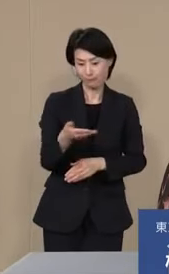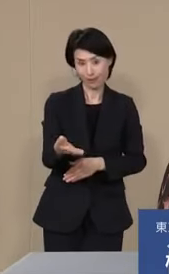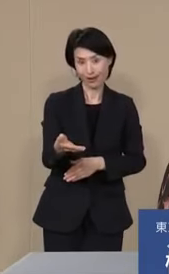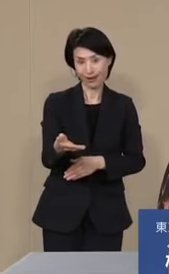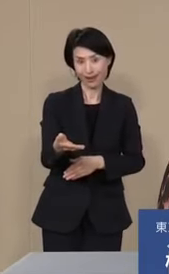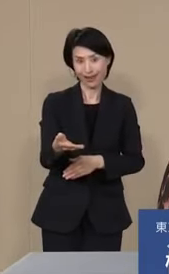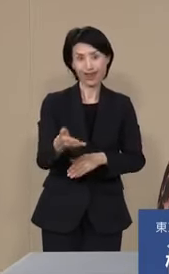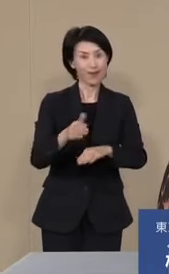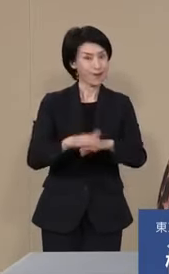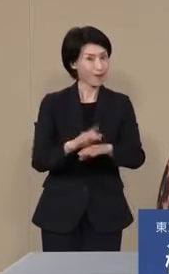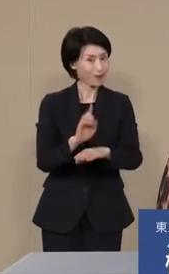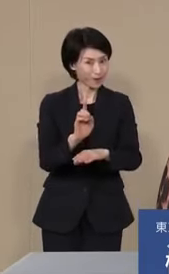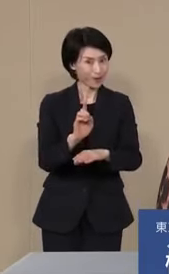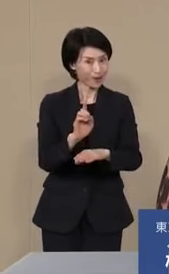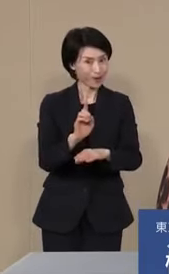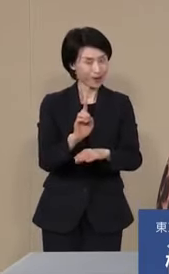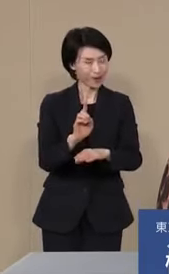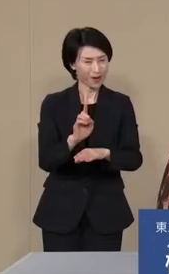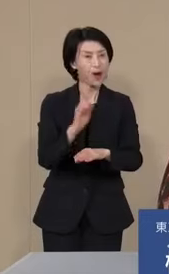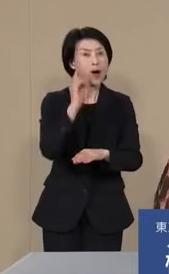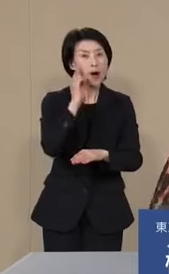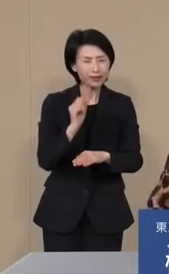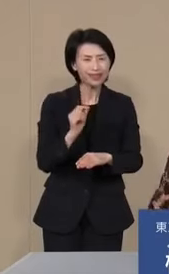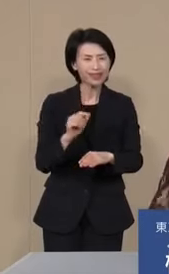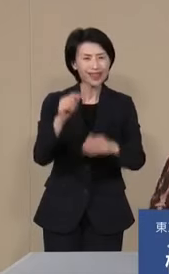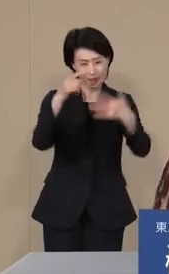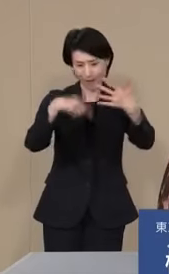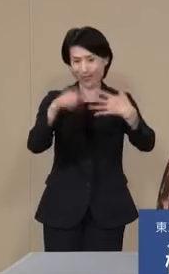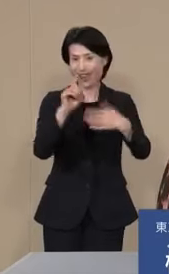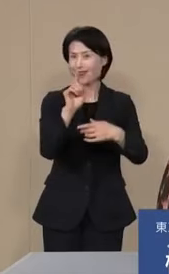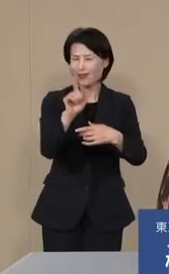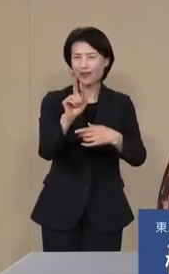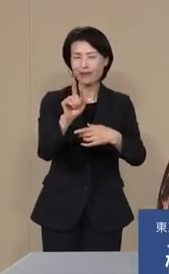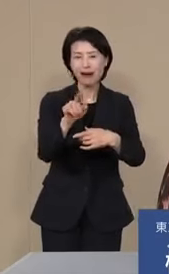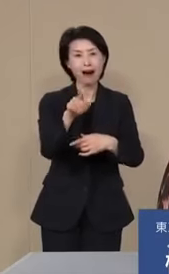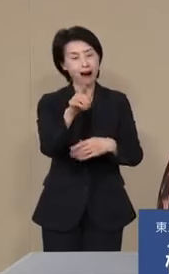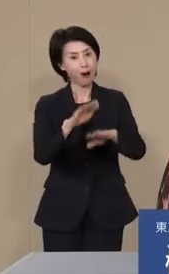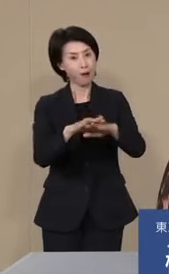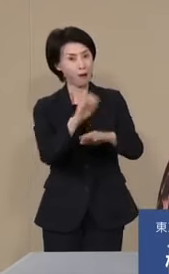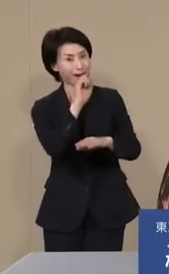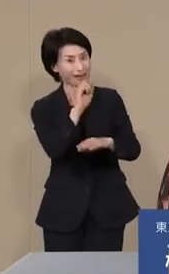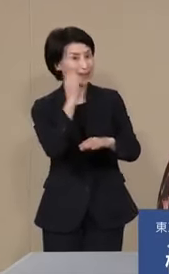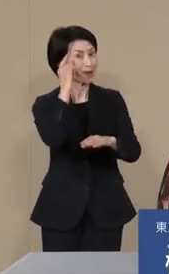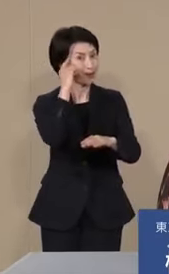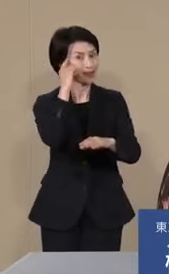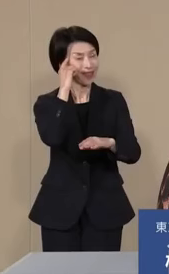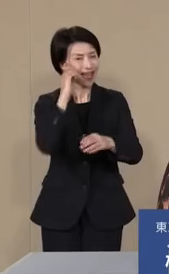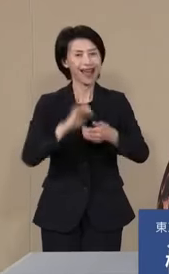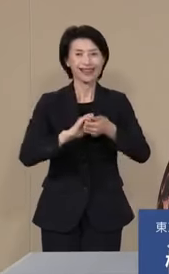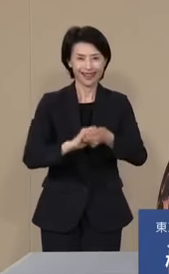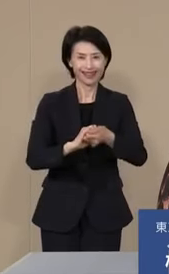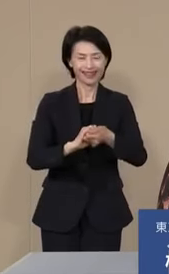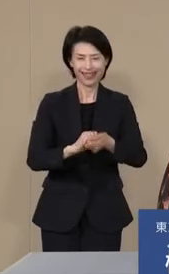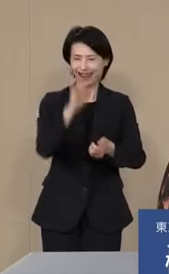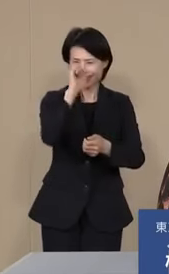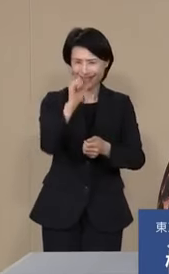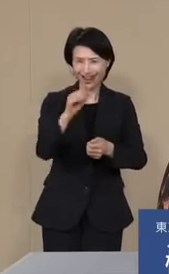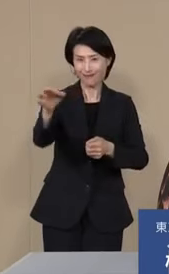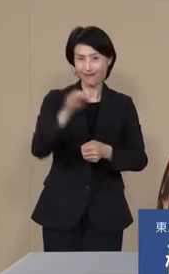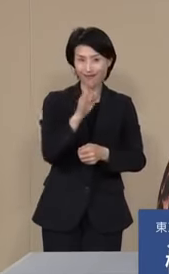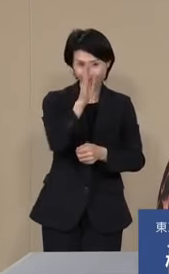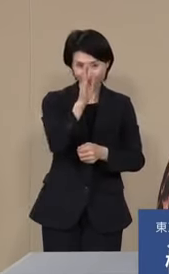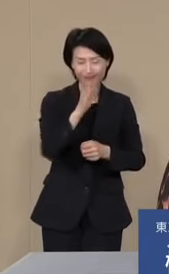出すどうですかもしも1つでもこの横山緑の提案に賛同してくれたらいいね